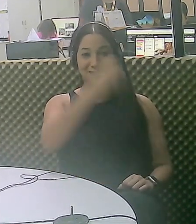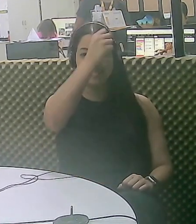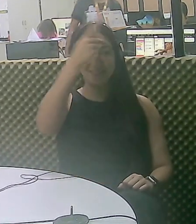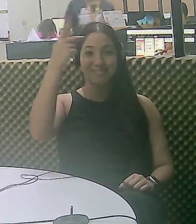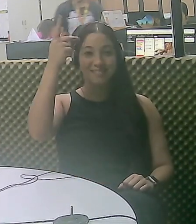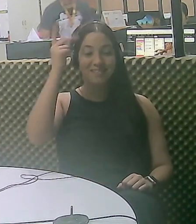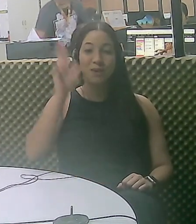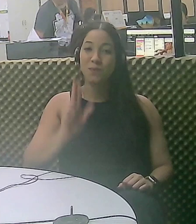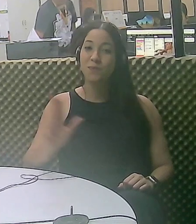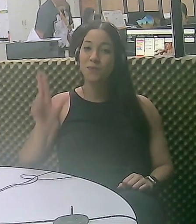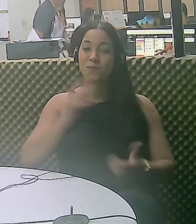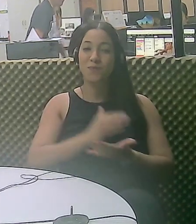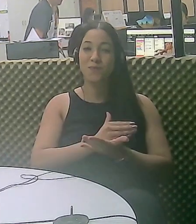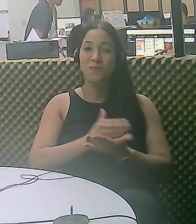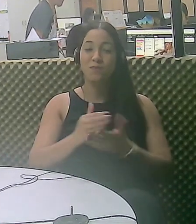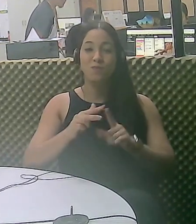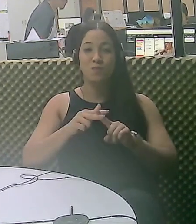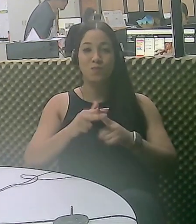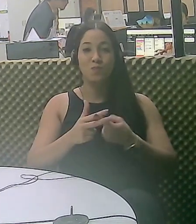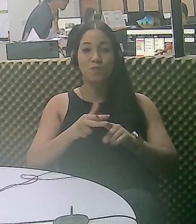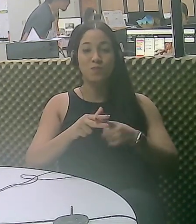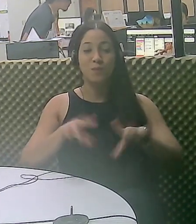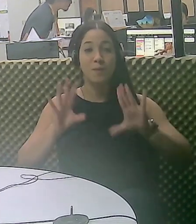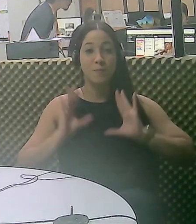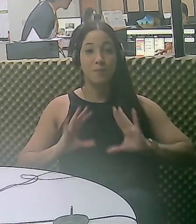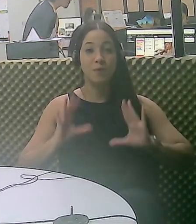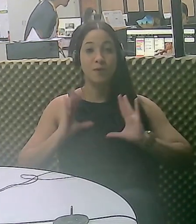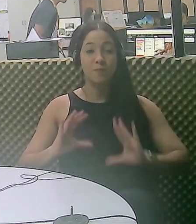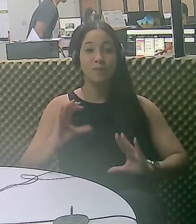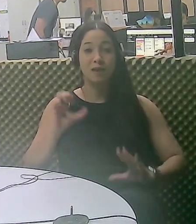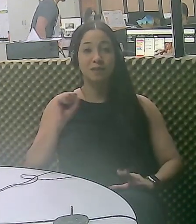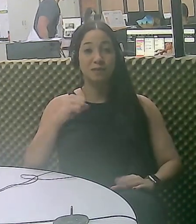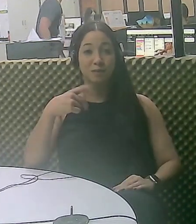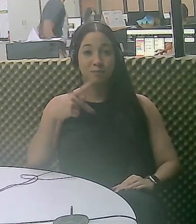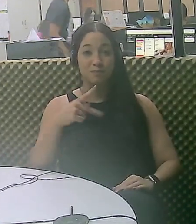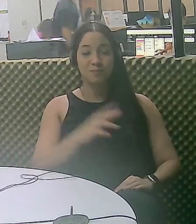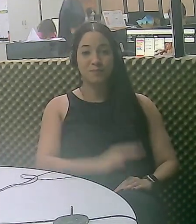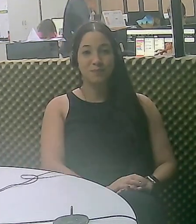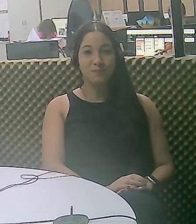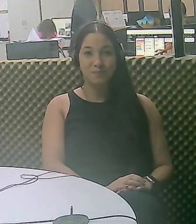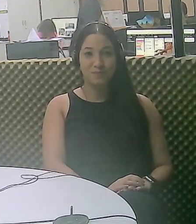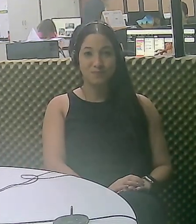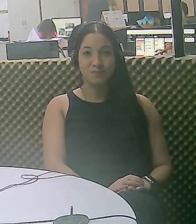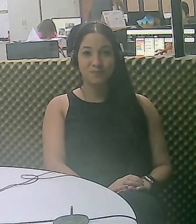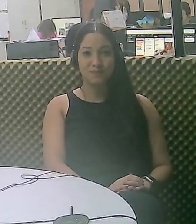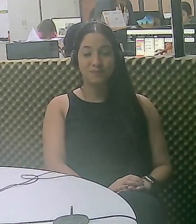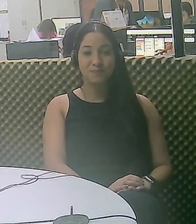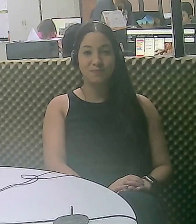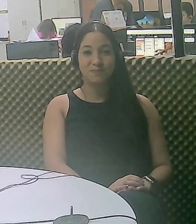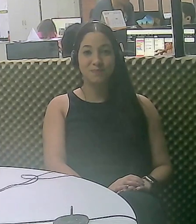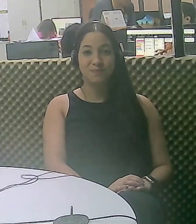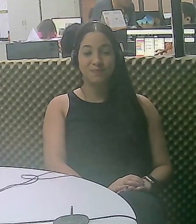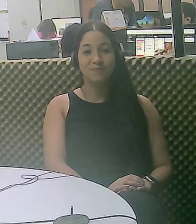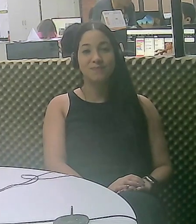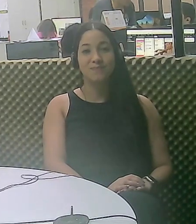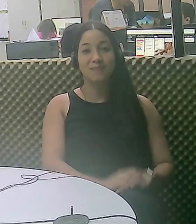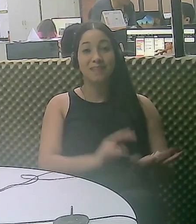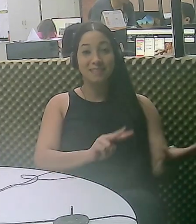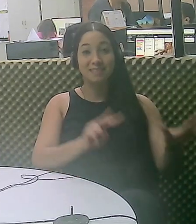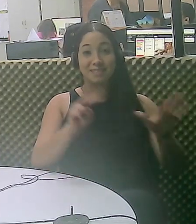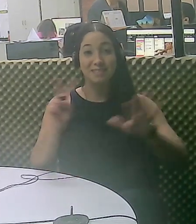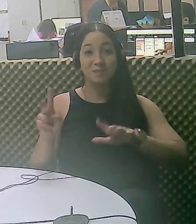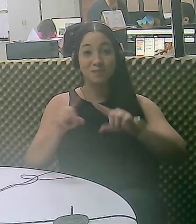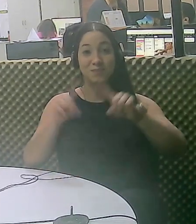Prefeitura de Uberlândia inicia manutenção na Praça Sérgio Pacheco. E ainda, Semana